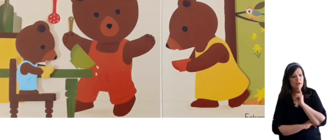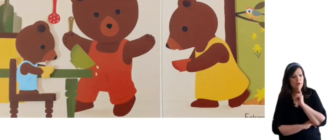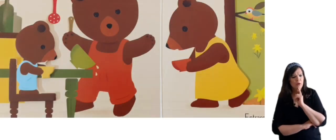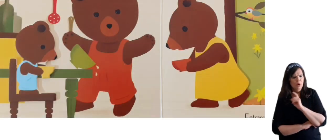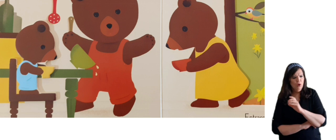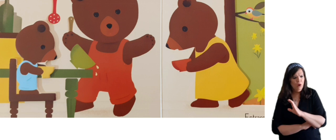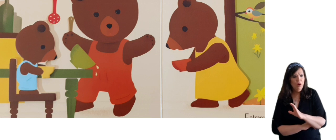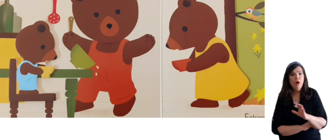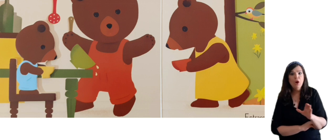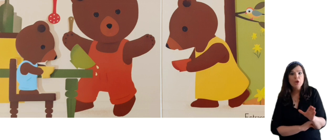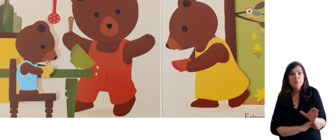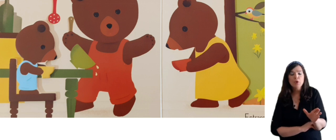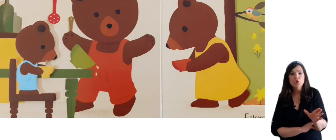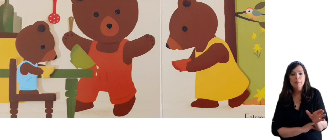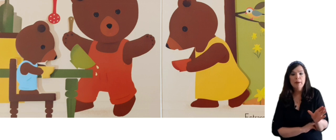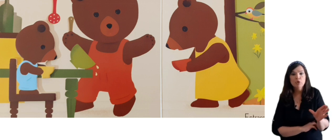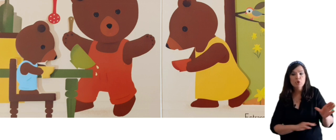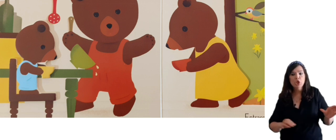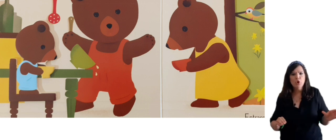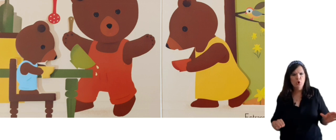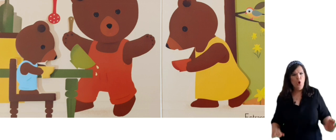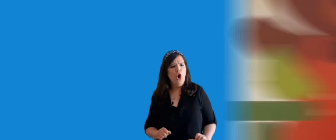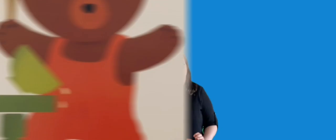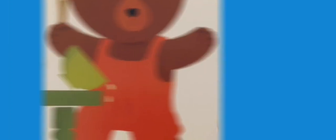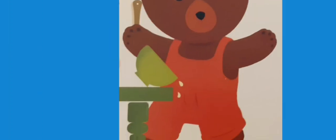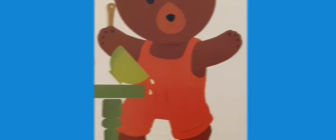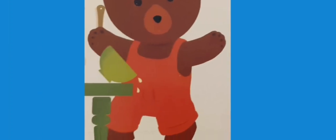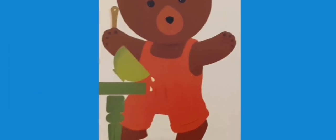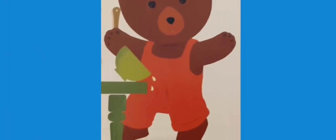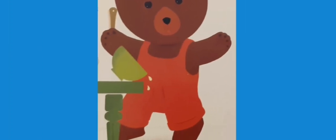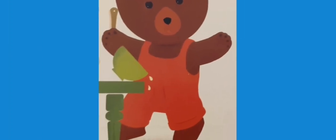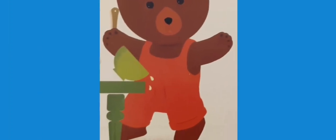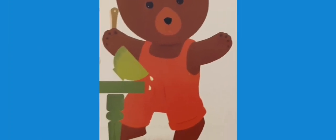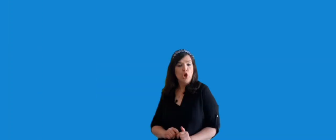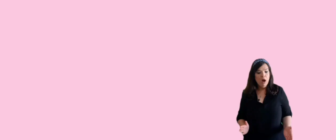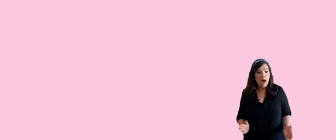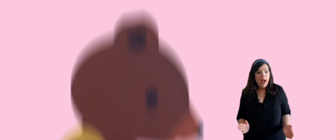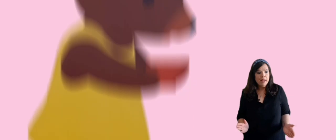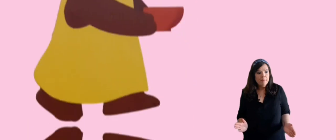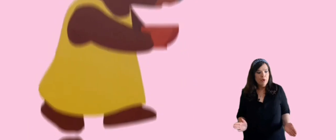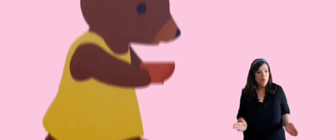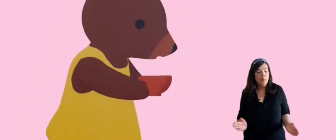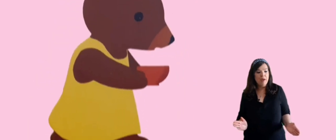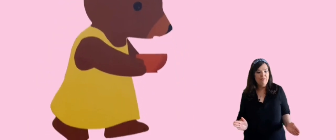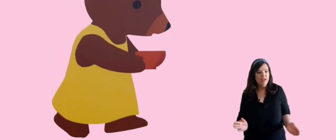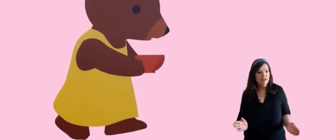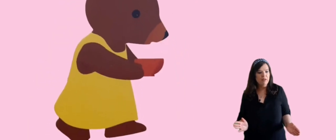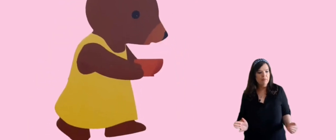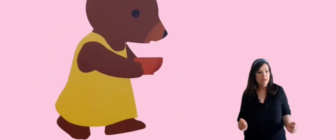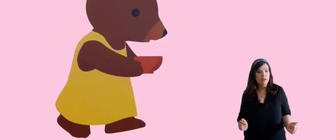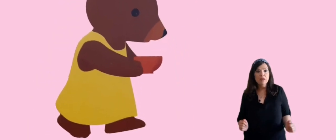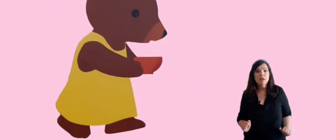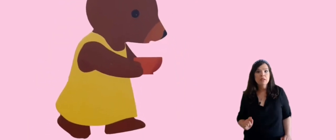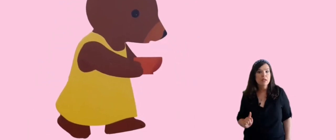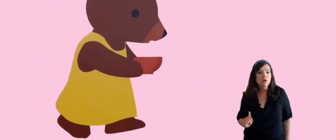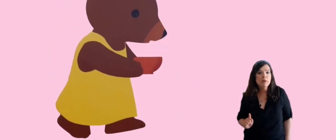será? ¡Oh! De pronto Papá Oso dijo: ¡Alguien probó mi avena! ¡Alguien probó mi avena